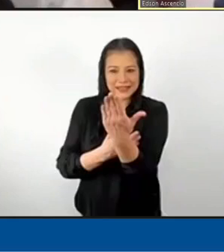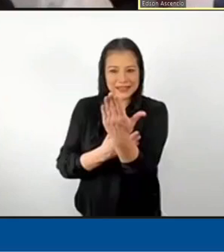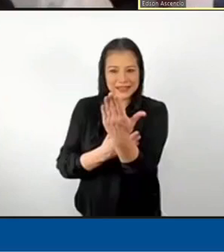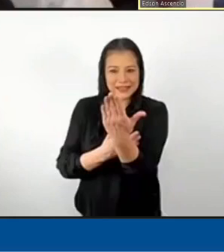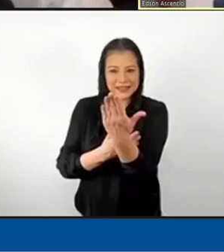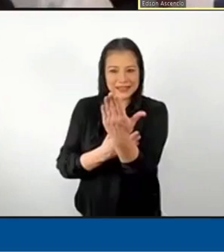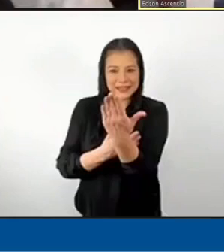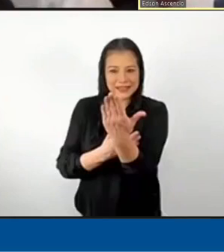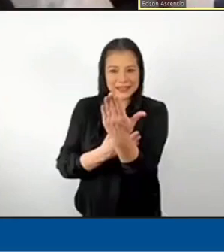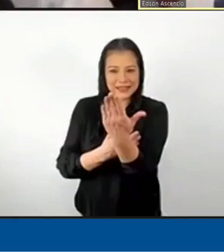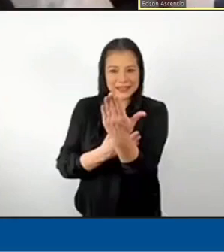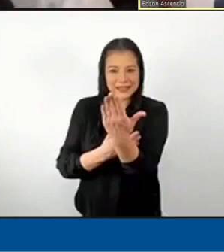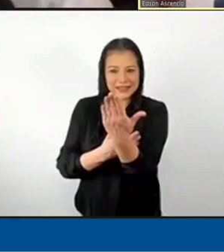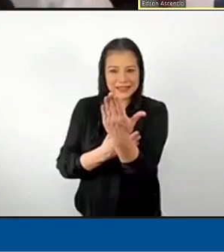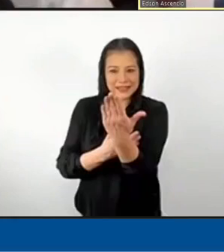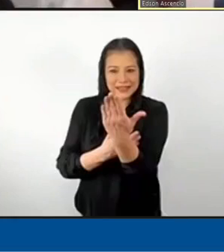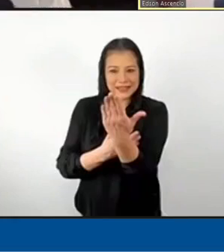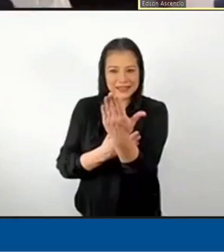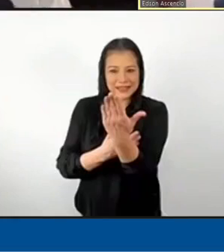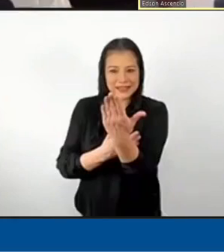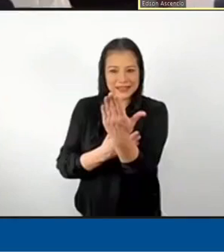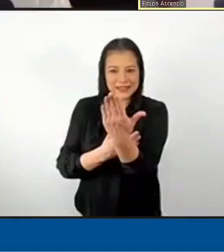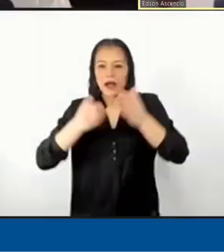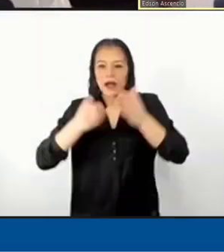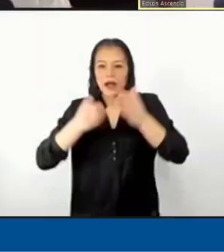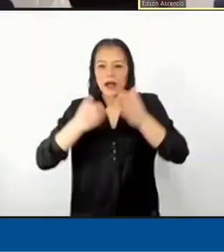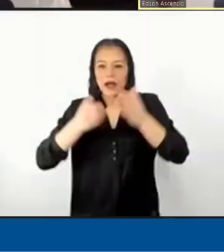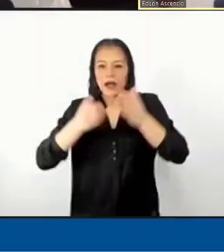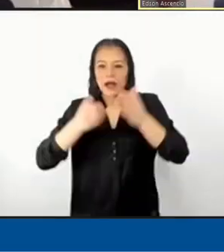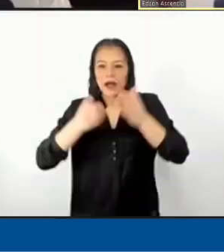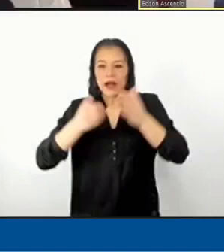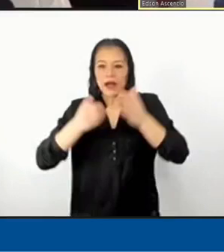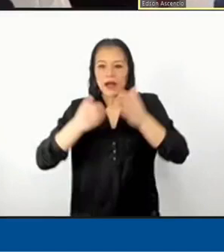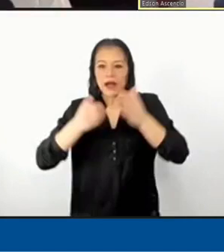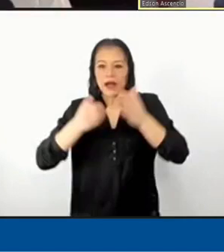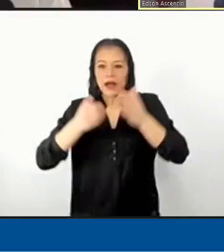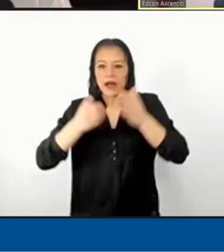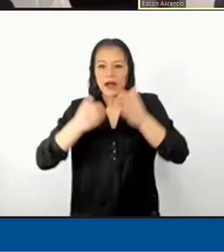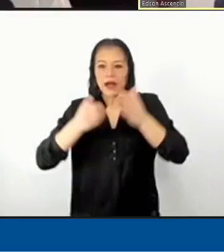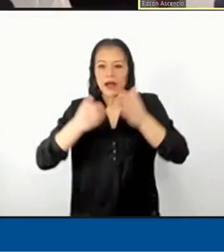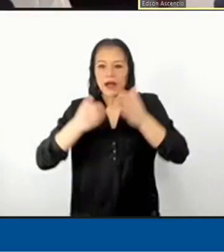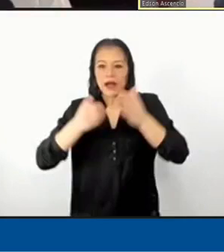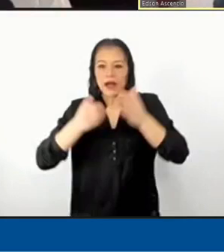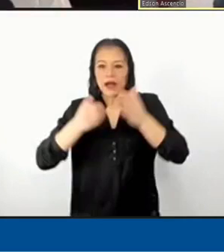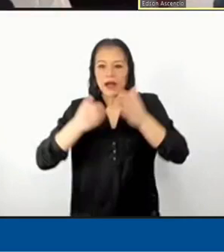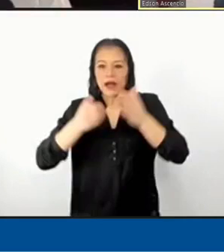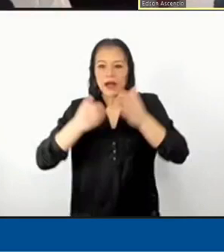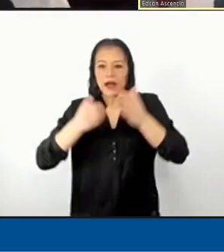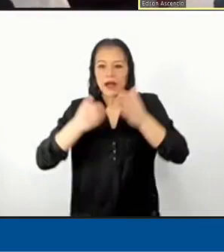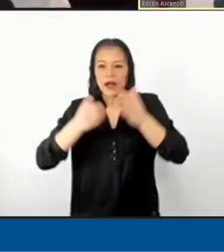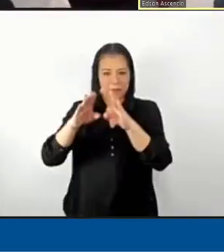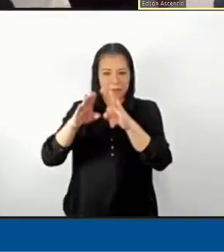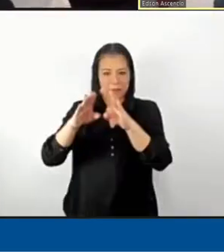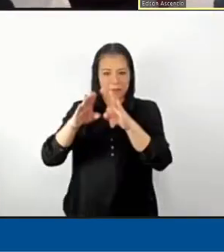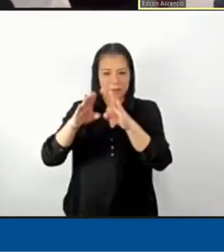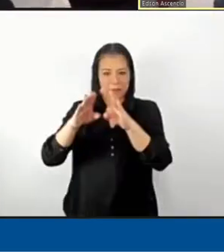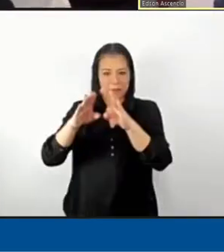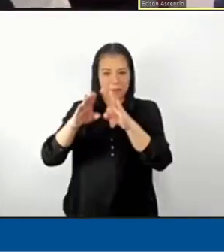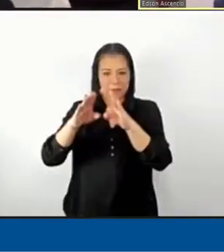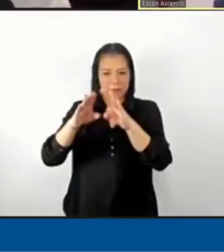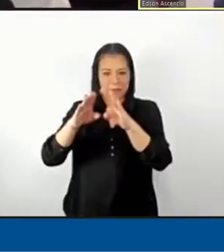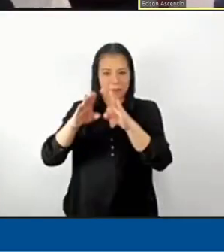COVID-19, el cual se enmarca en las actividades desarrolladas por nuestros 25 años de vida institucional. Hoy nos acompaña el